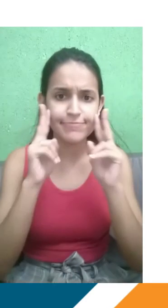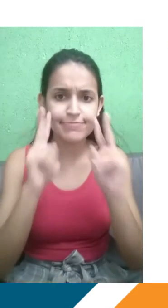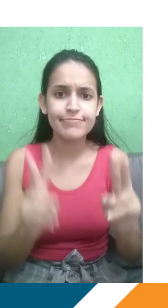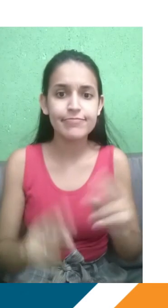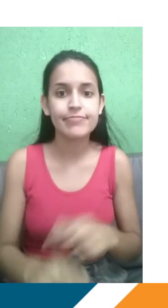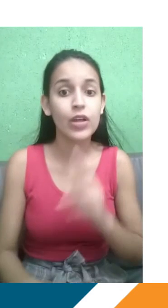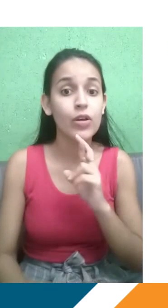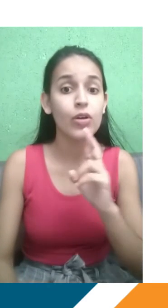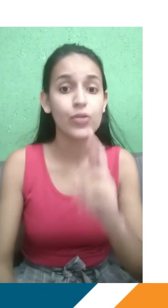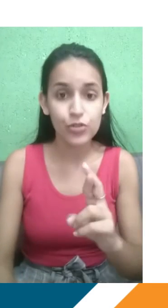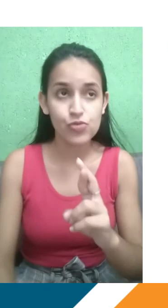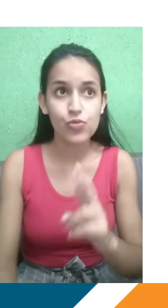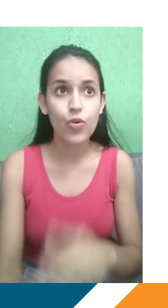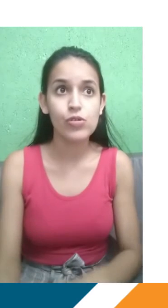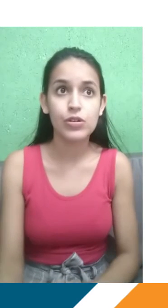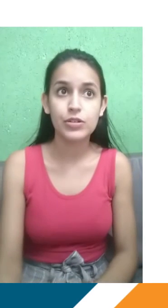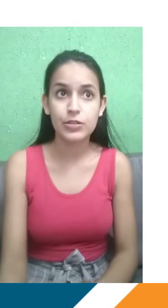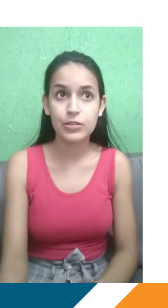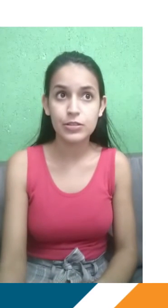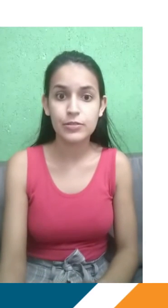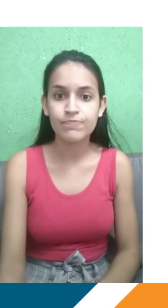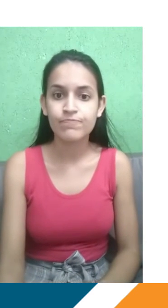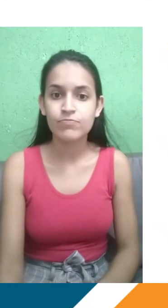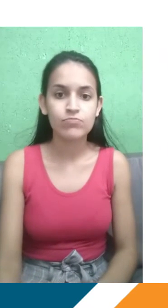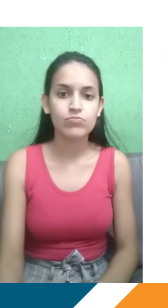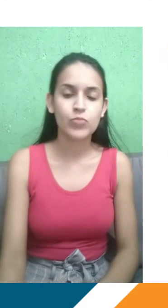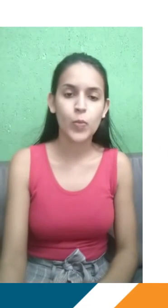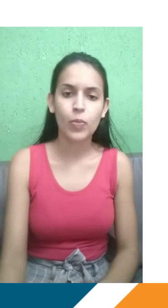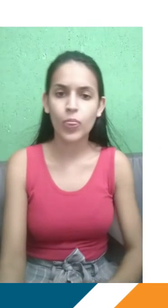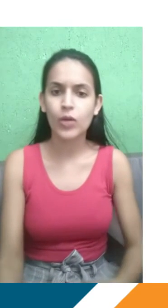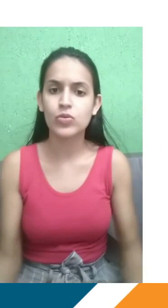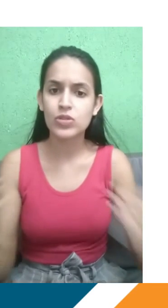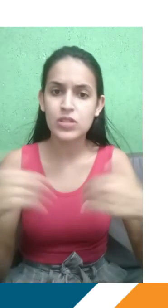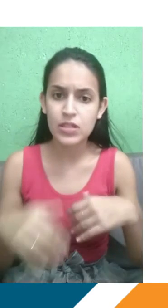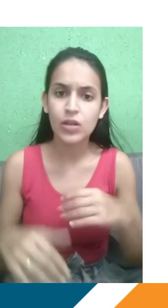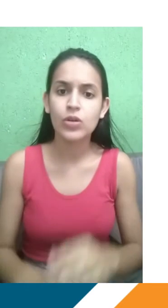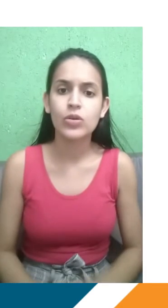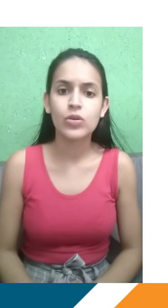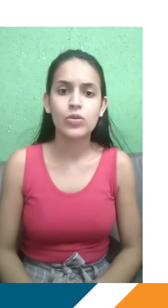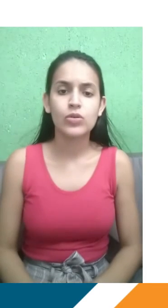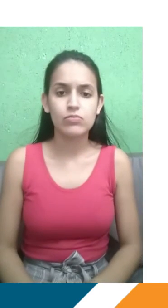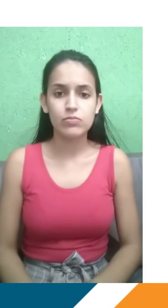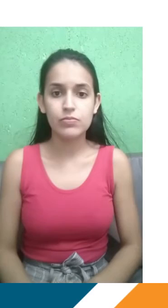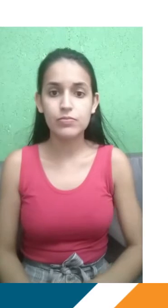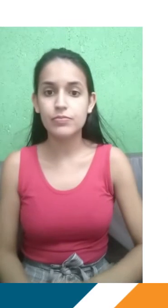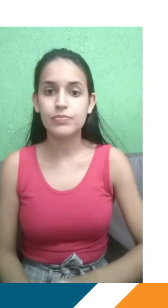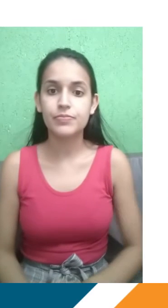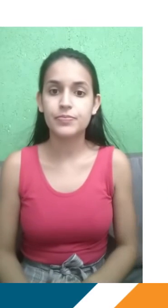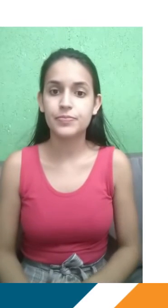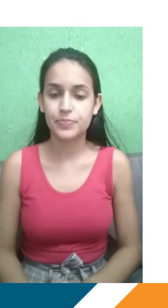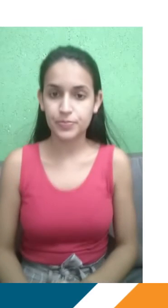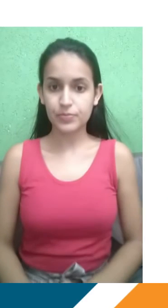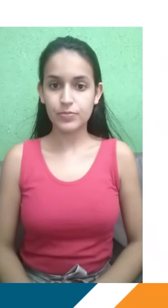correta. Nessa alternativa, temos as palavras talvez e sorto, solto, e